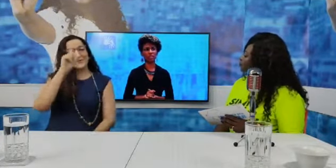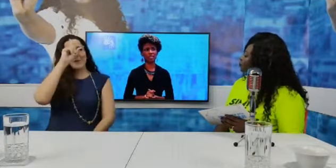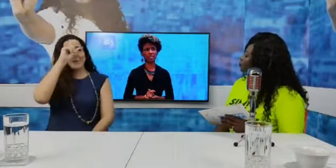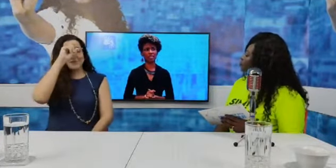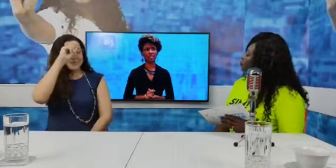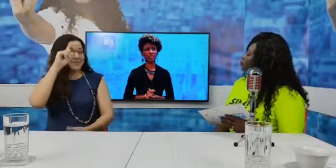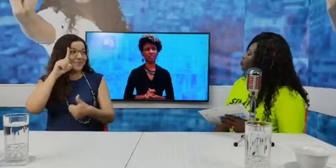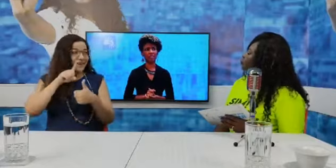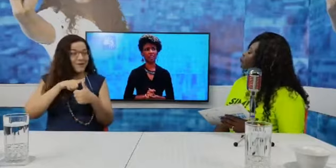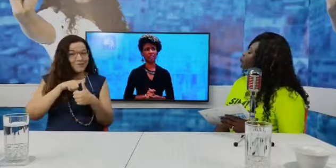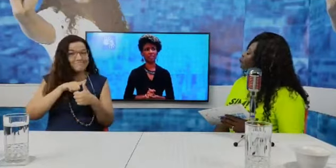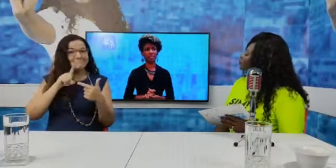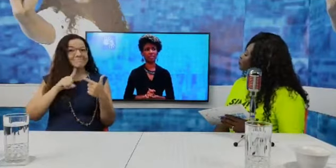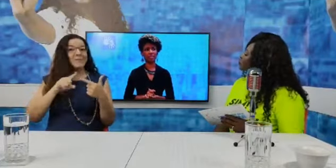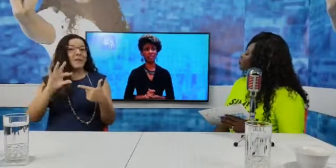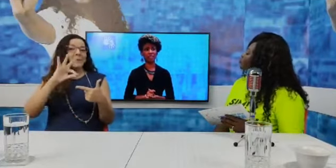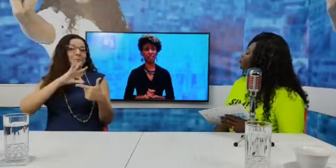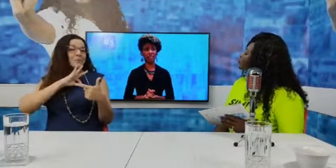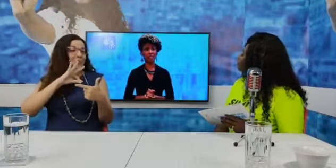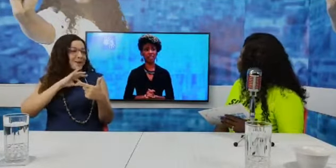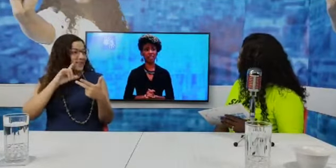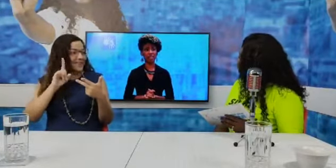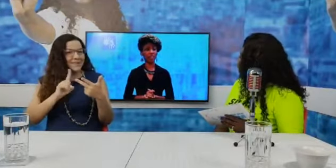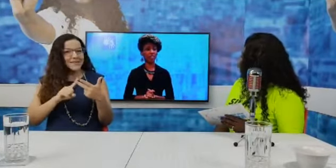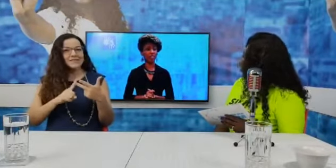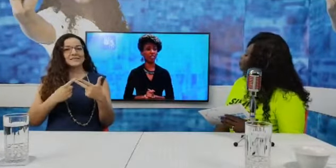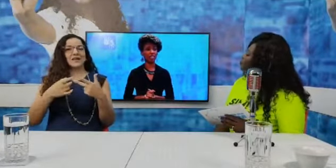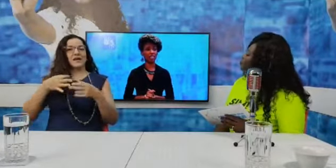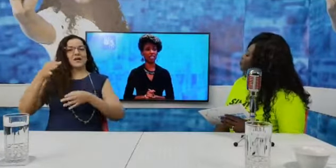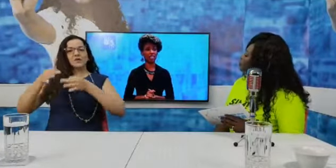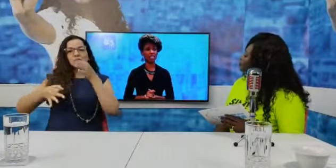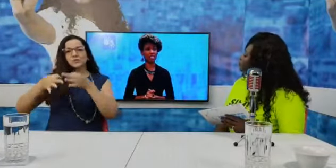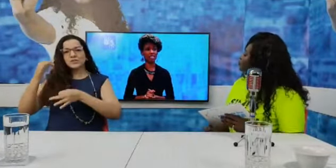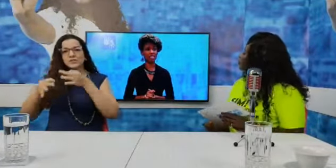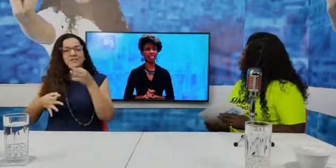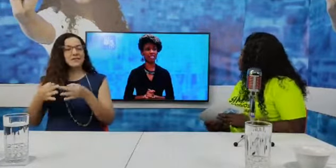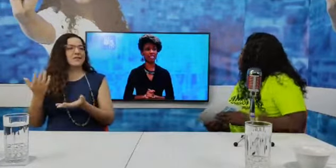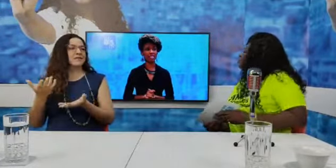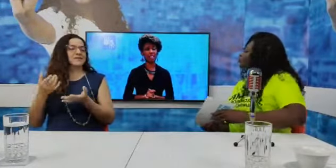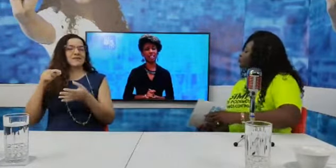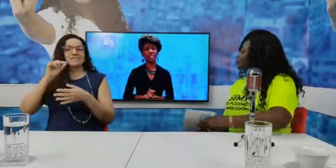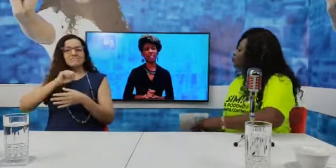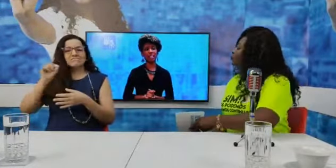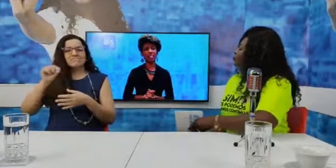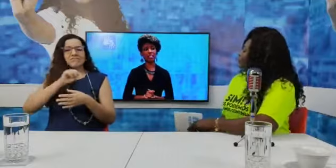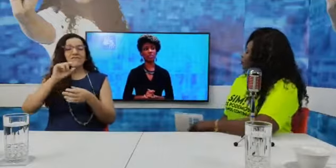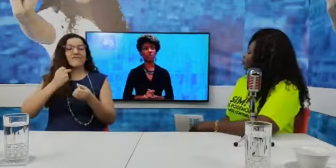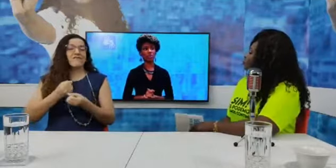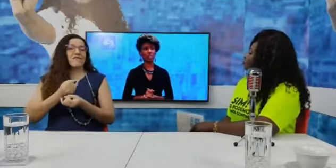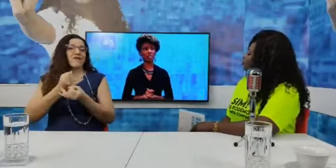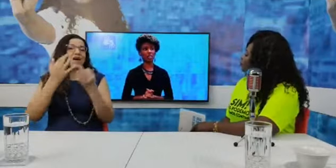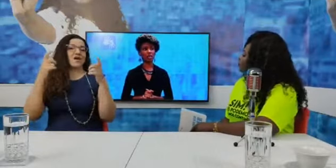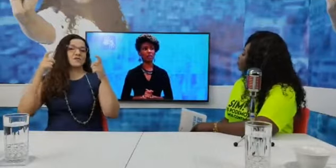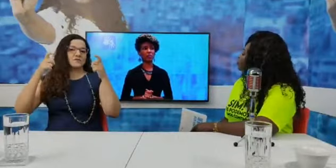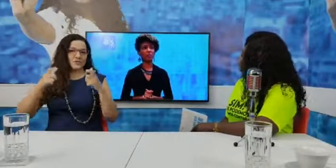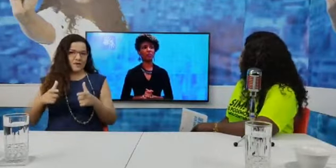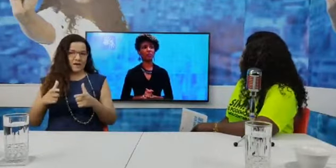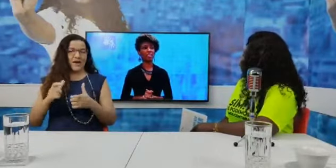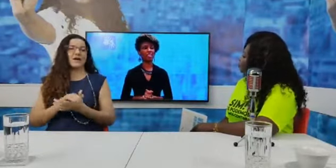prefeituras. Falta em hospitais, falta em delegacias, na questão